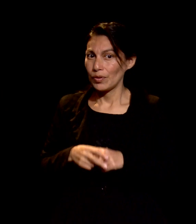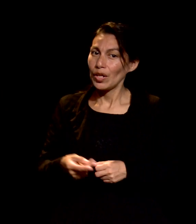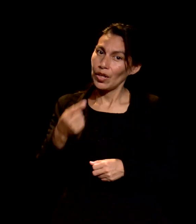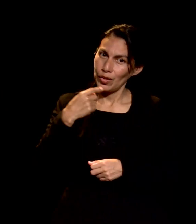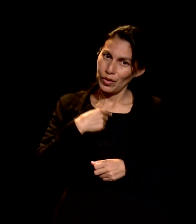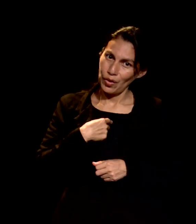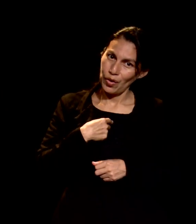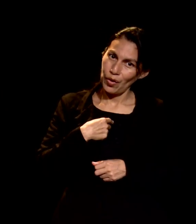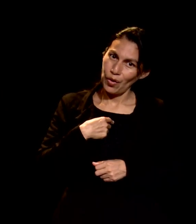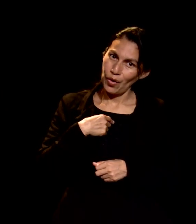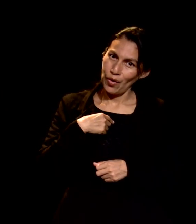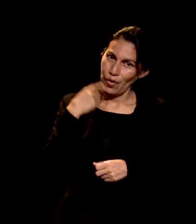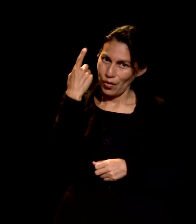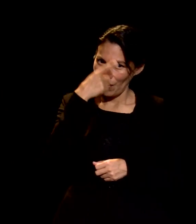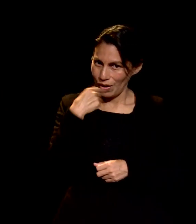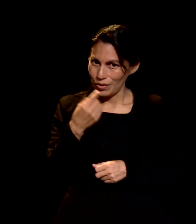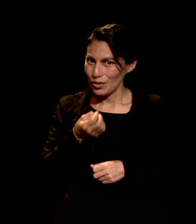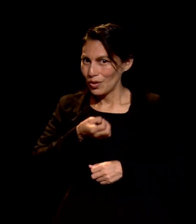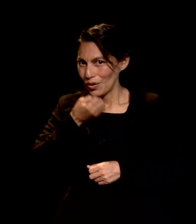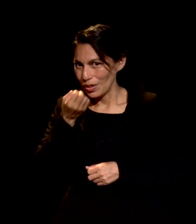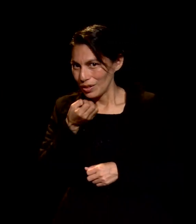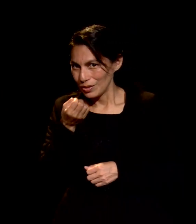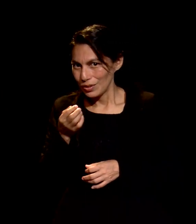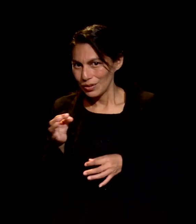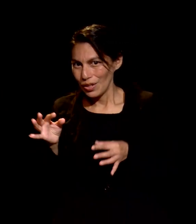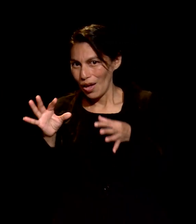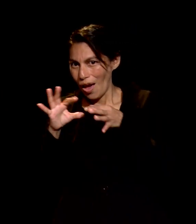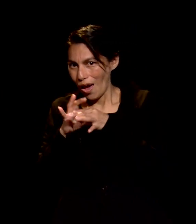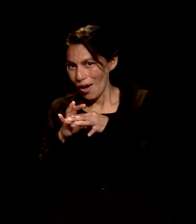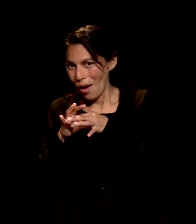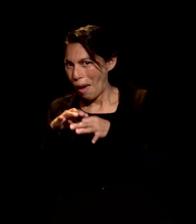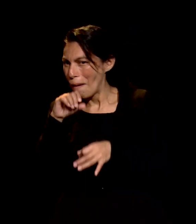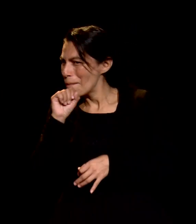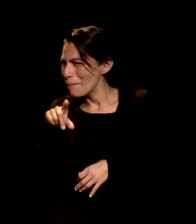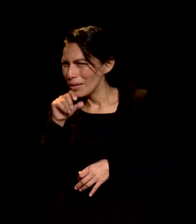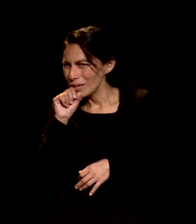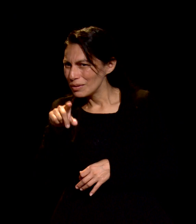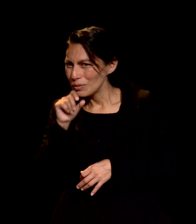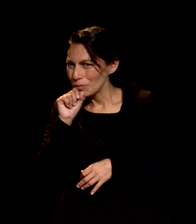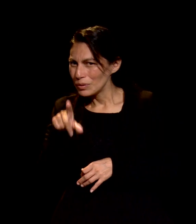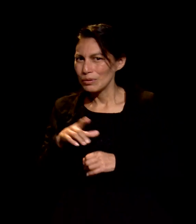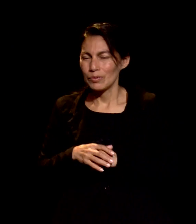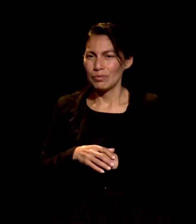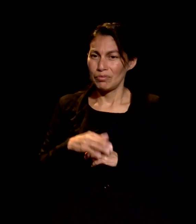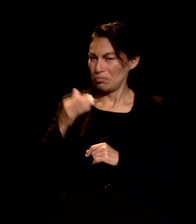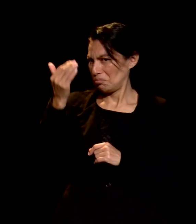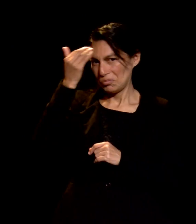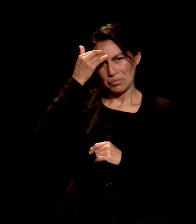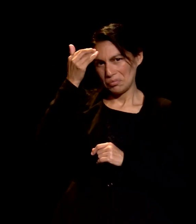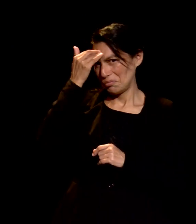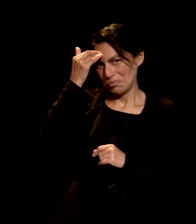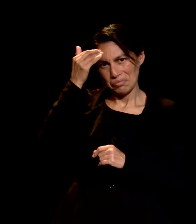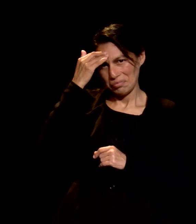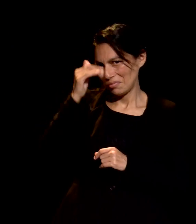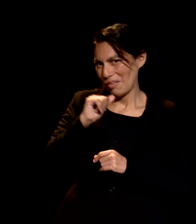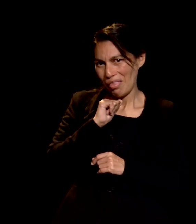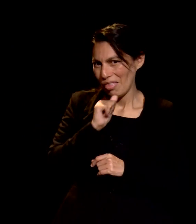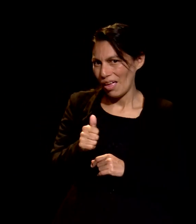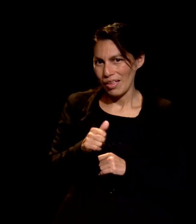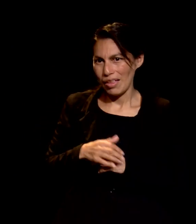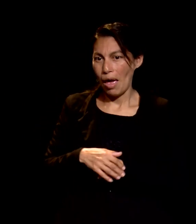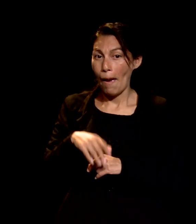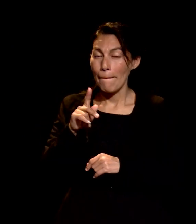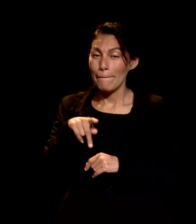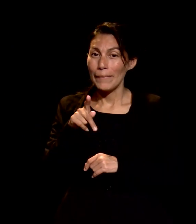importante y también yo tenía horarios de oración que coincidían a la misma hora y sin conocernos y sin conocerse